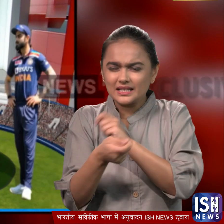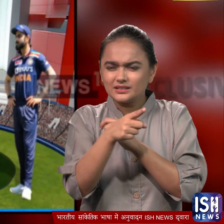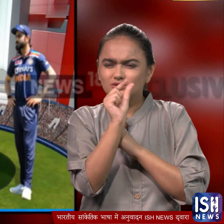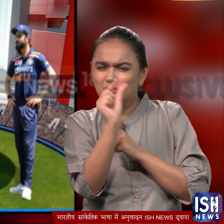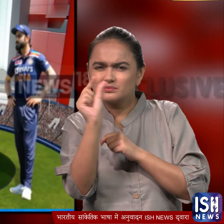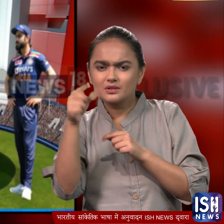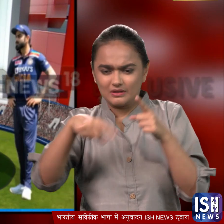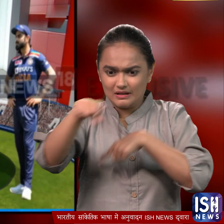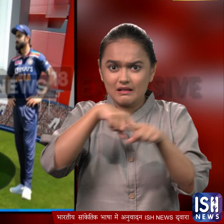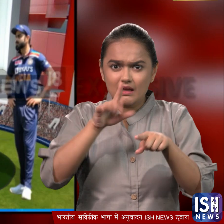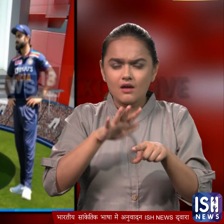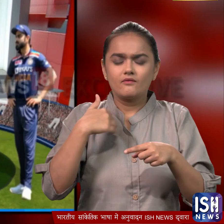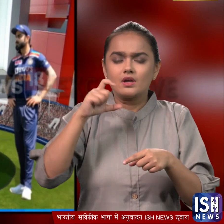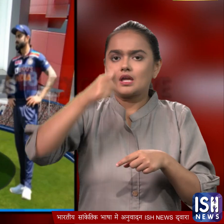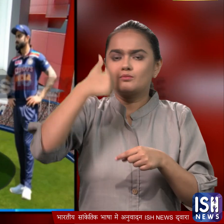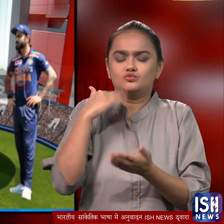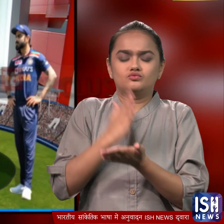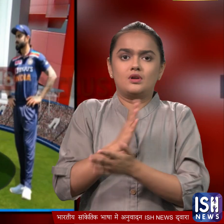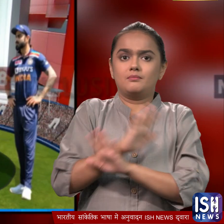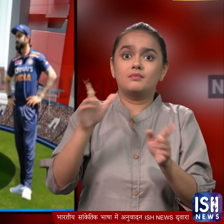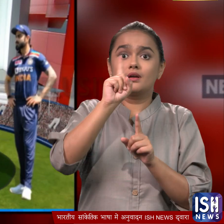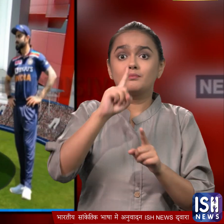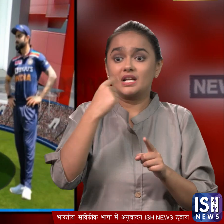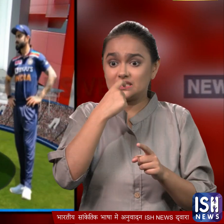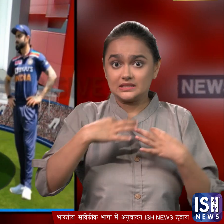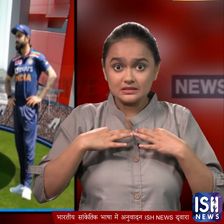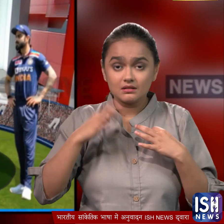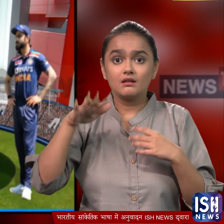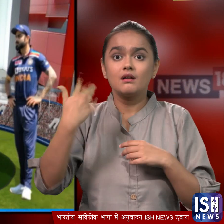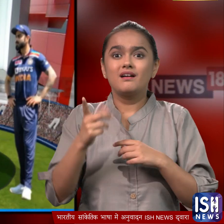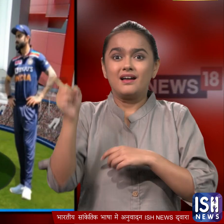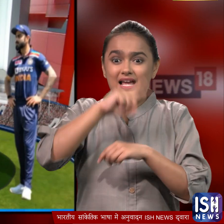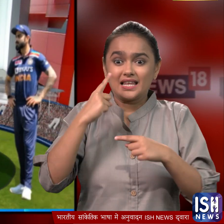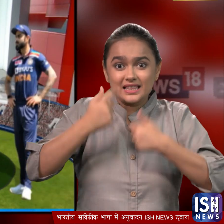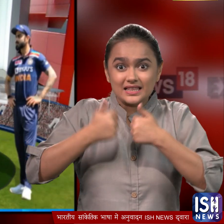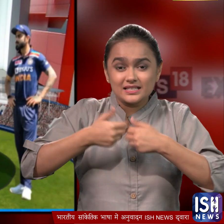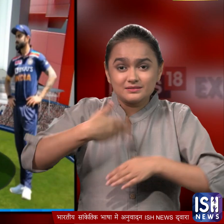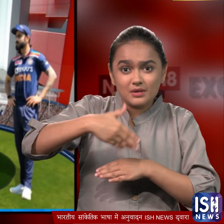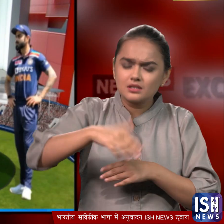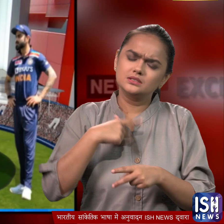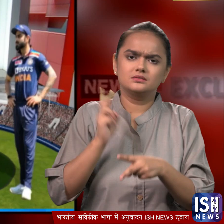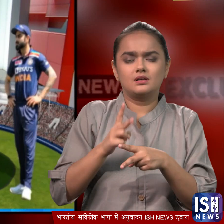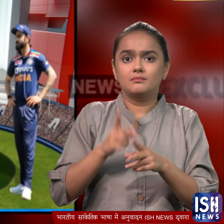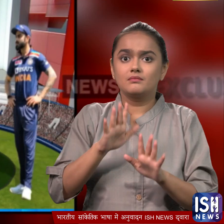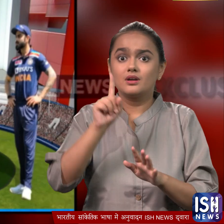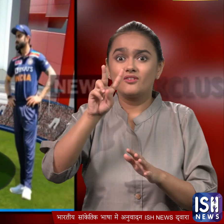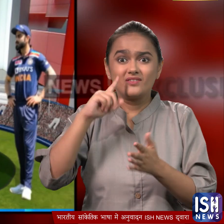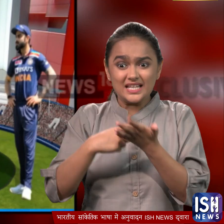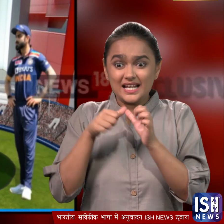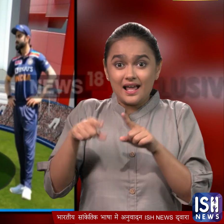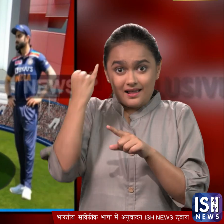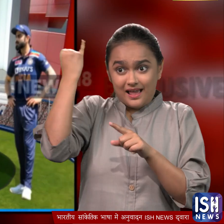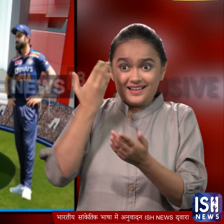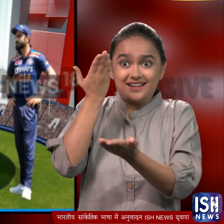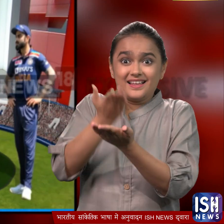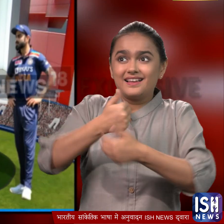से की कप्तानी छोड़ देंगे, लेकिन वनडे और टेस्ट टीम के कप्तान बने रहेंगे। लेकिन अब खबर यह है कि विराट कोहली ने चयनकर्ताओं को जो प्रस्ताव